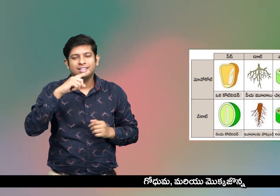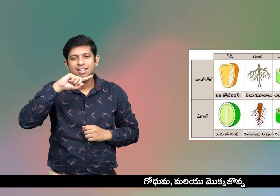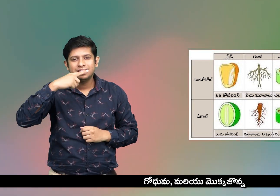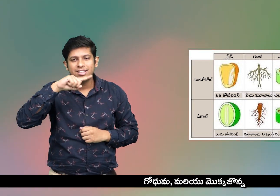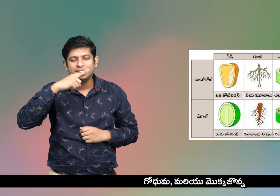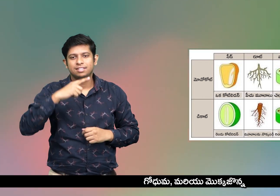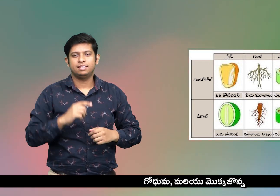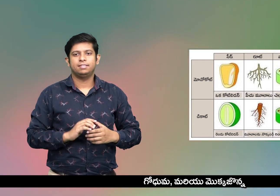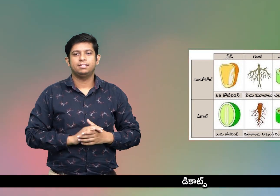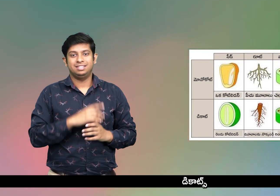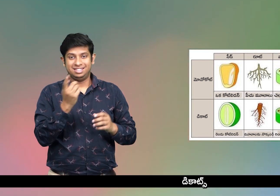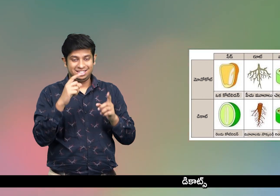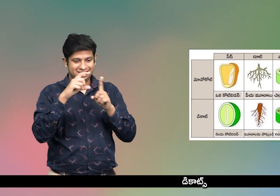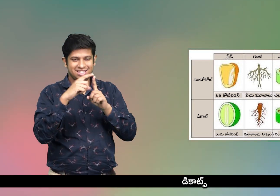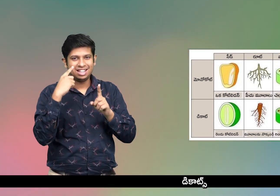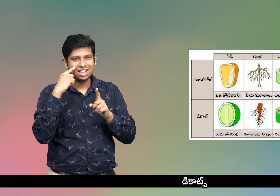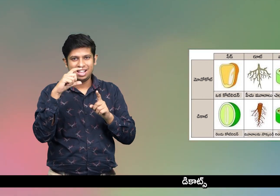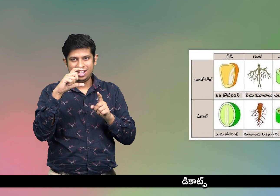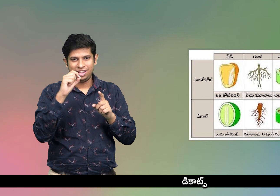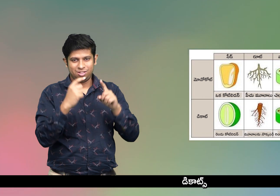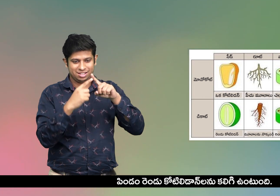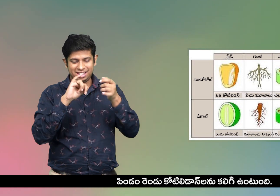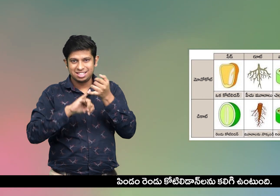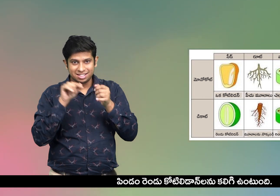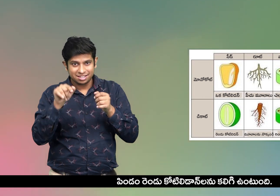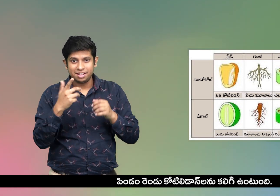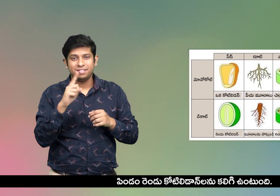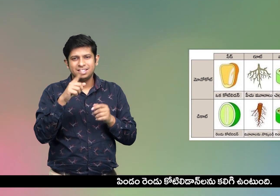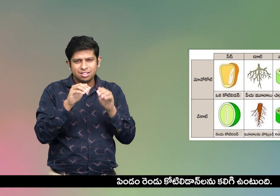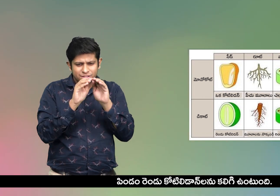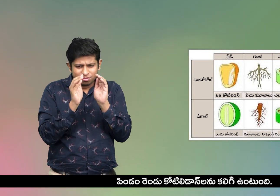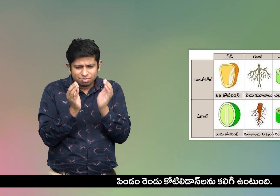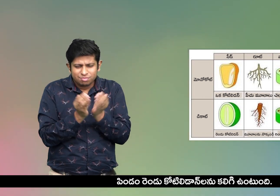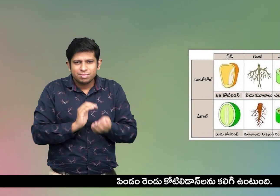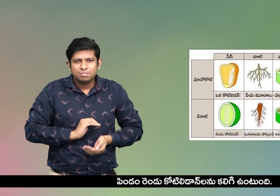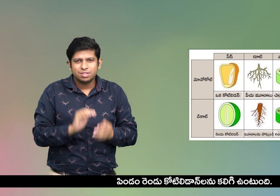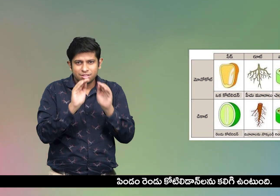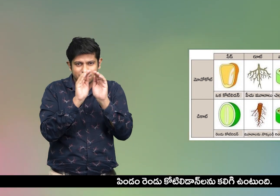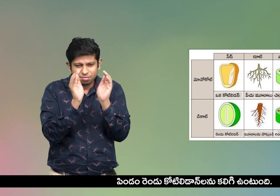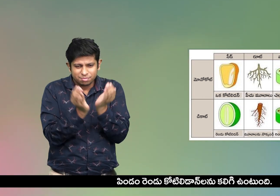మొక్కజొన్న. డీకోట్స్. పిండం 2 కోటిలిడాన్లను కలిగి ఉంటుంది.